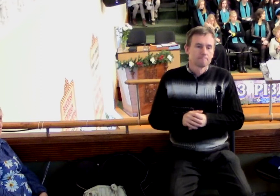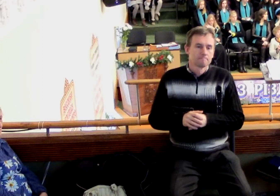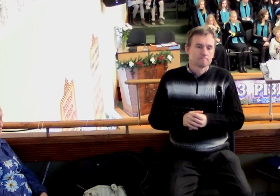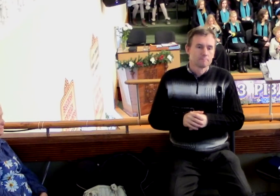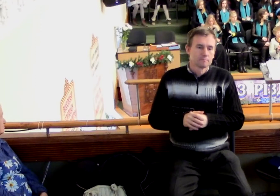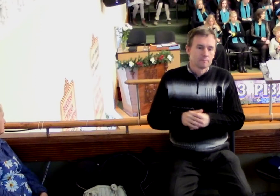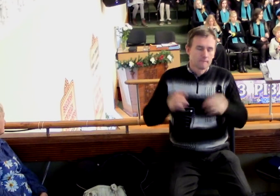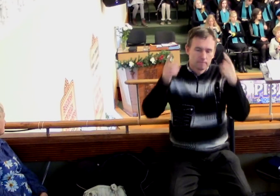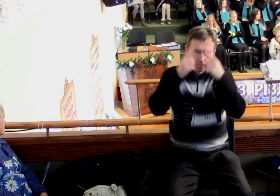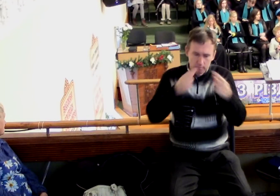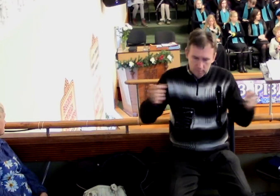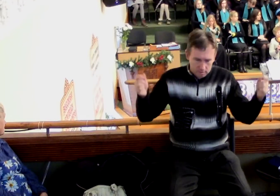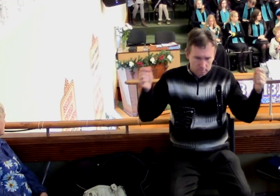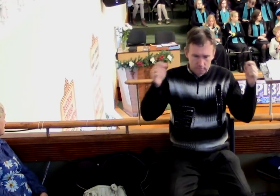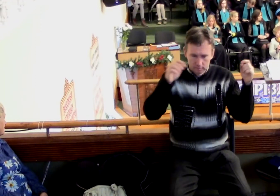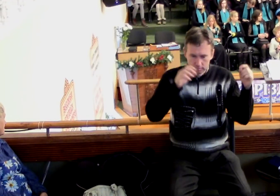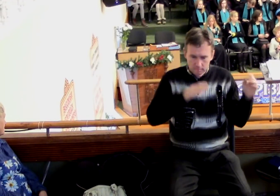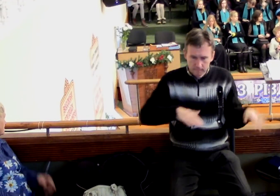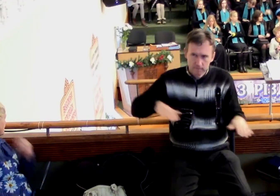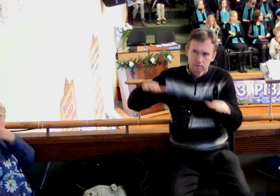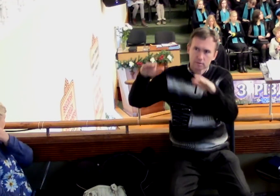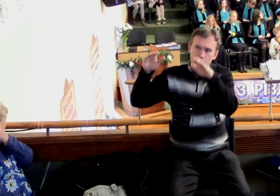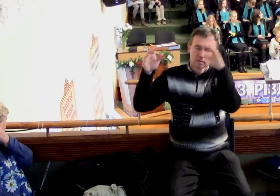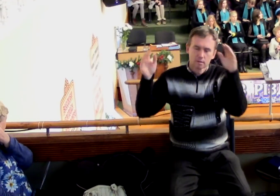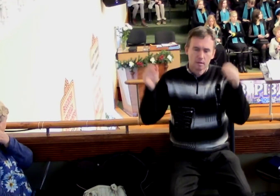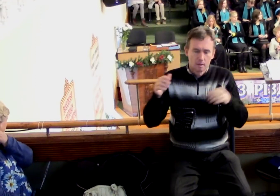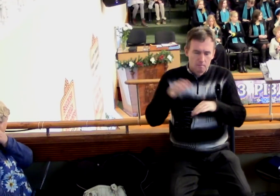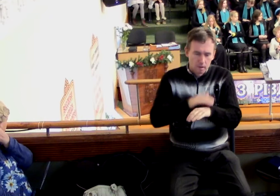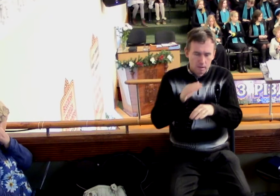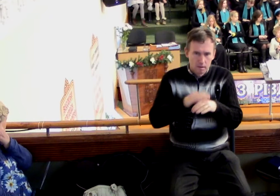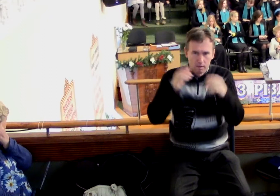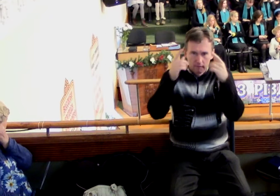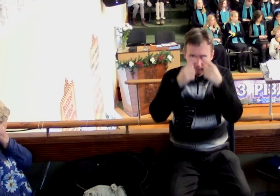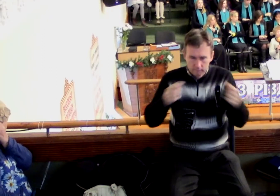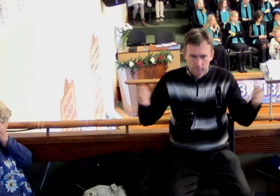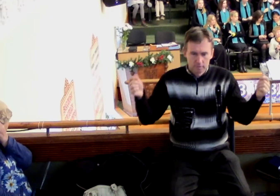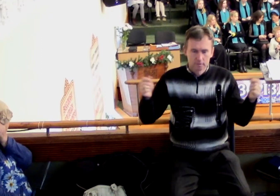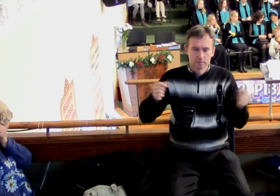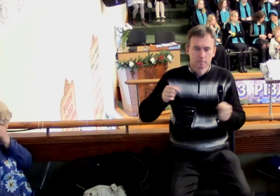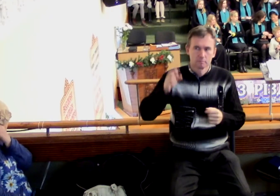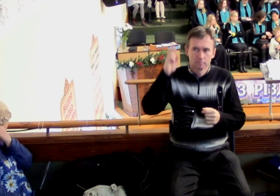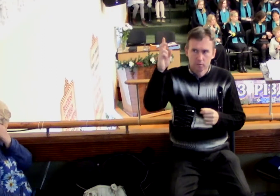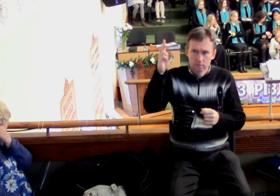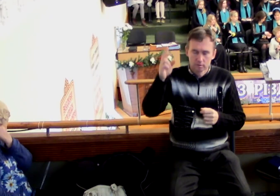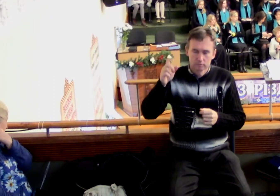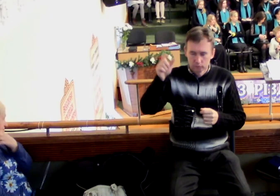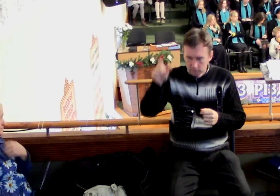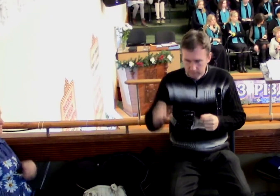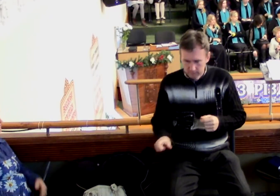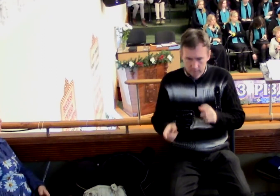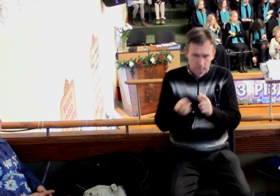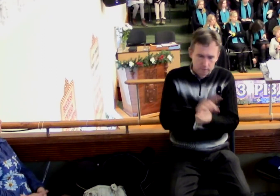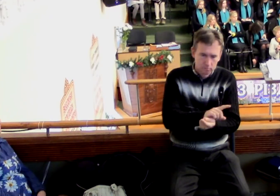летит везде благая весть. Бог в человека